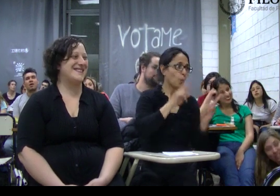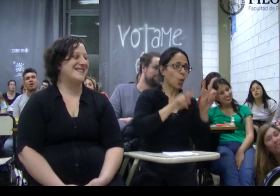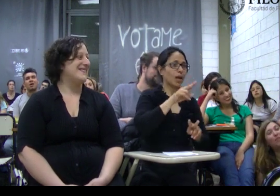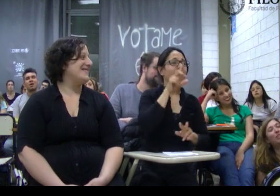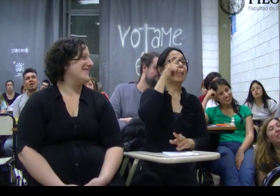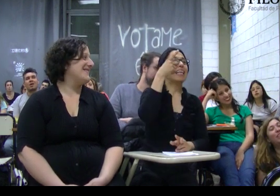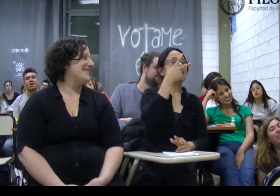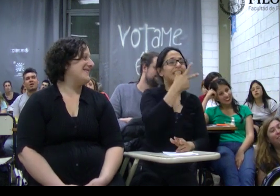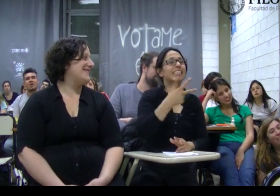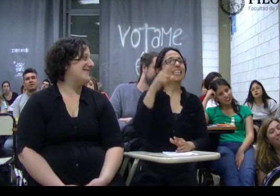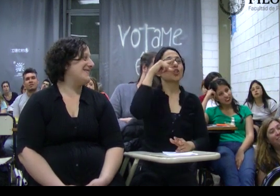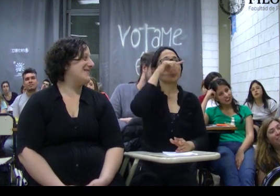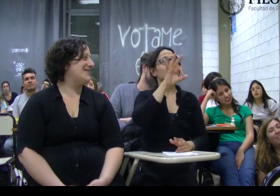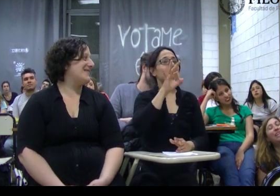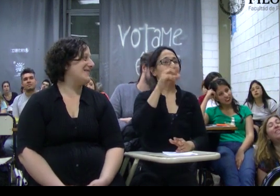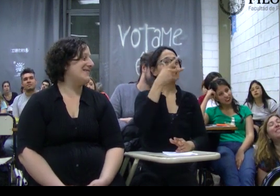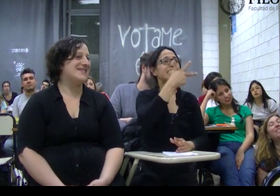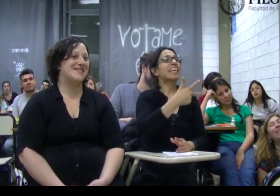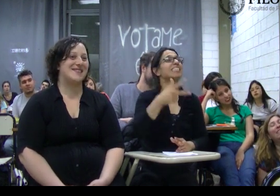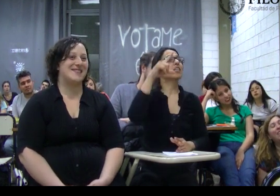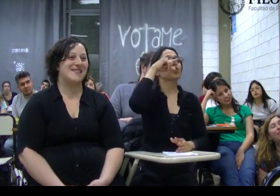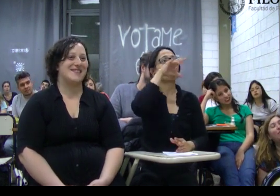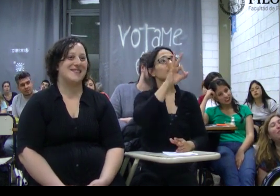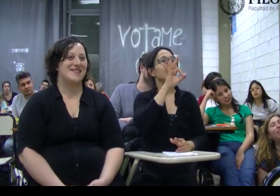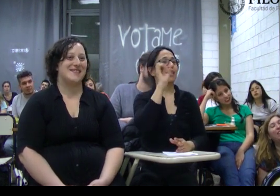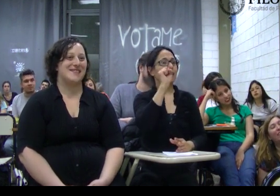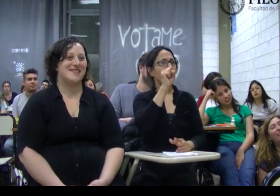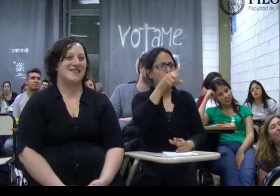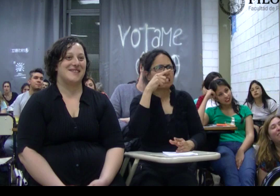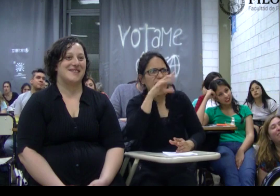¿Cuánto? 370. ¿700?